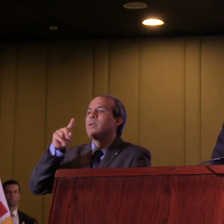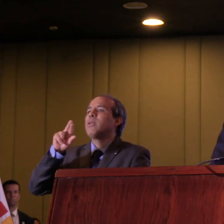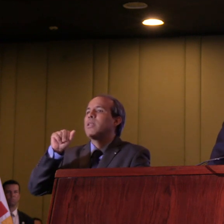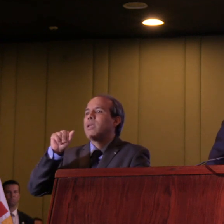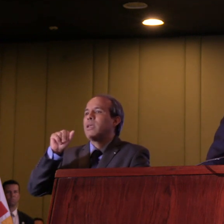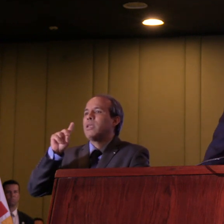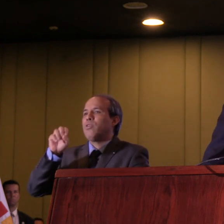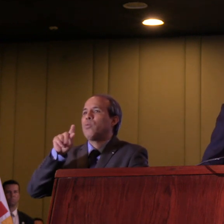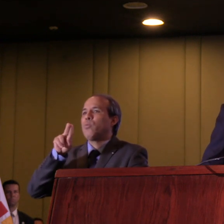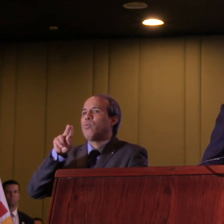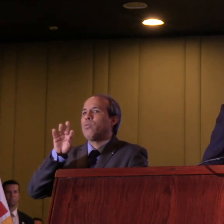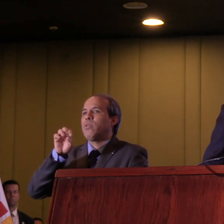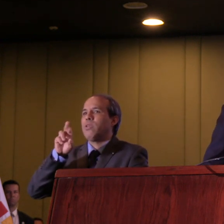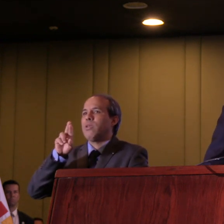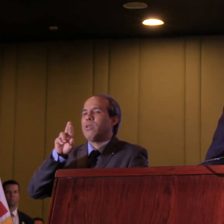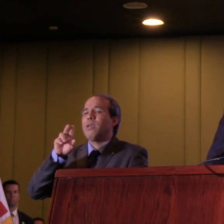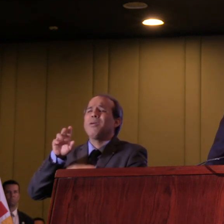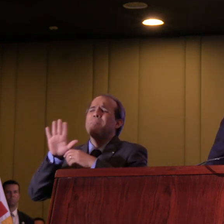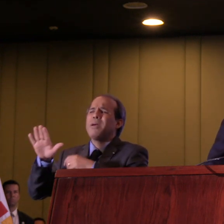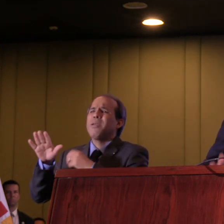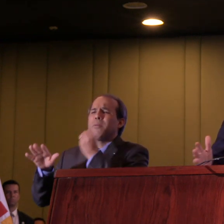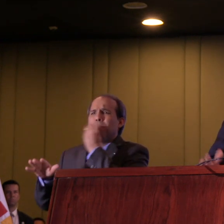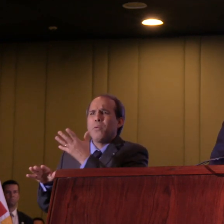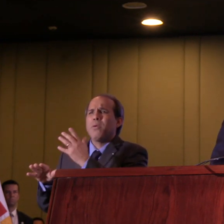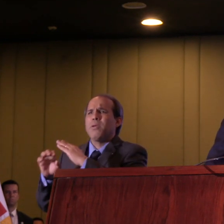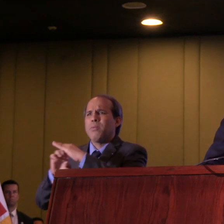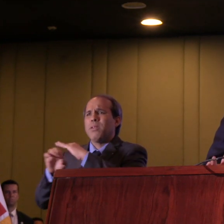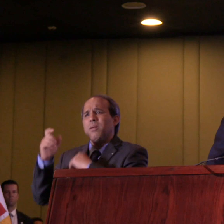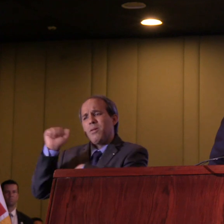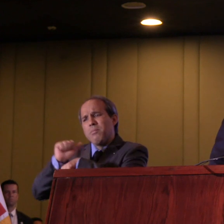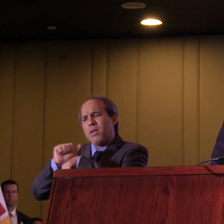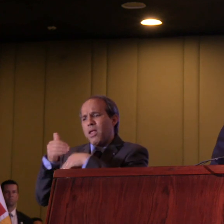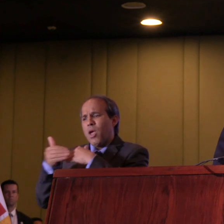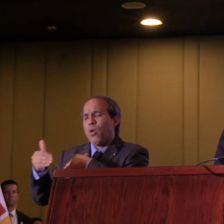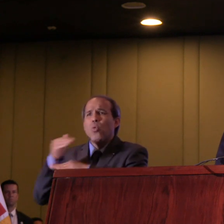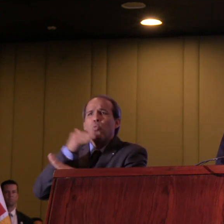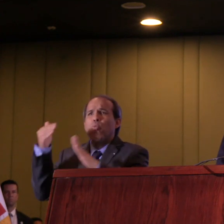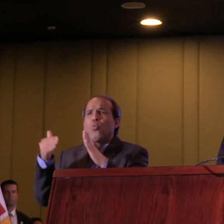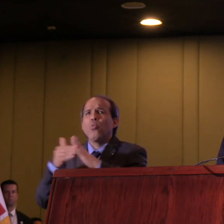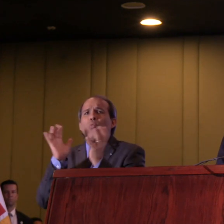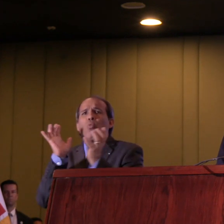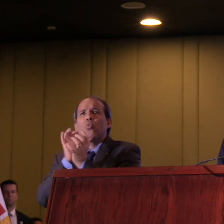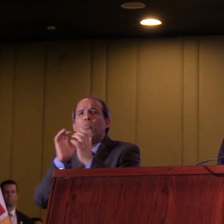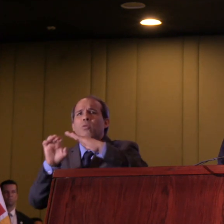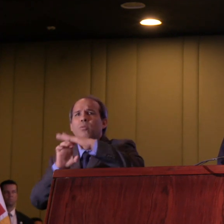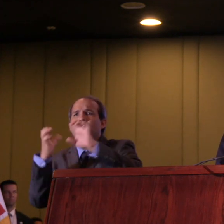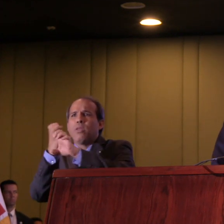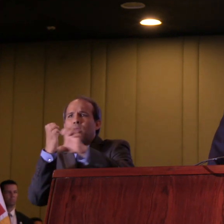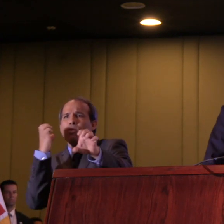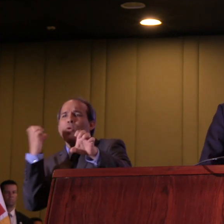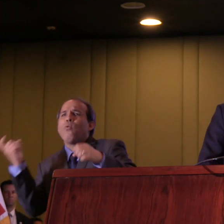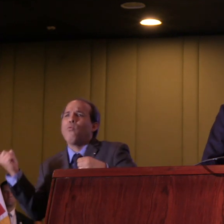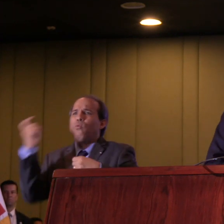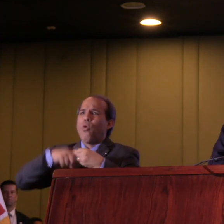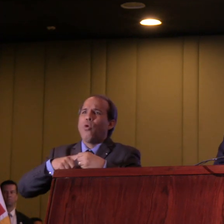Empresas fantásticas, que a gente espera, né, que brevemente todas as nossas grandes empreiteiras estejam recuperadas